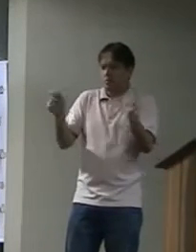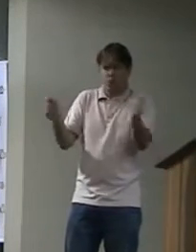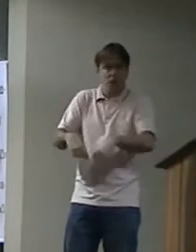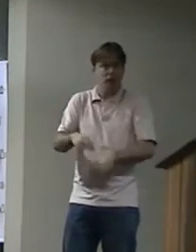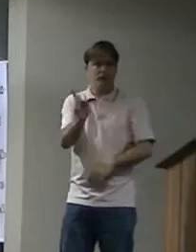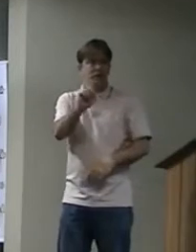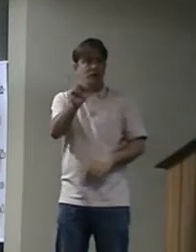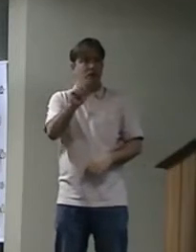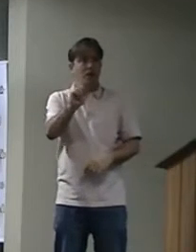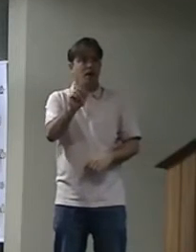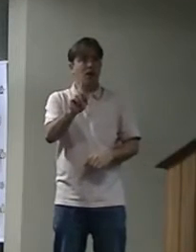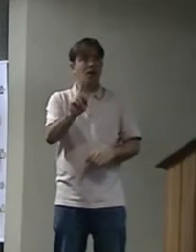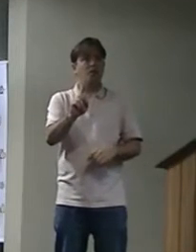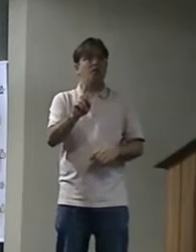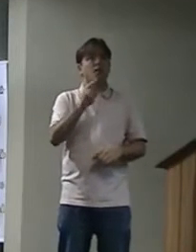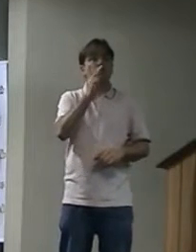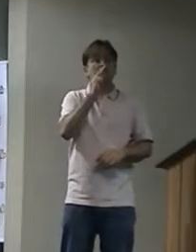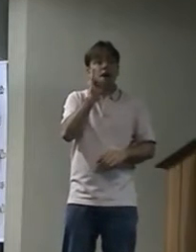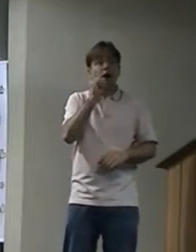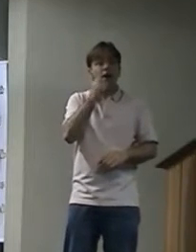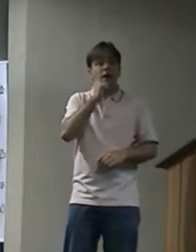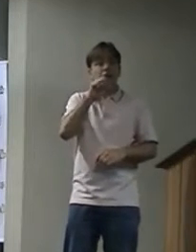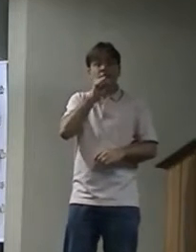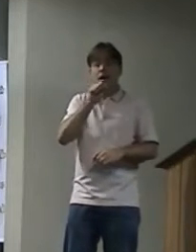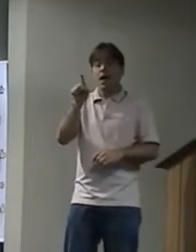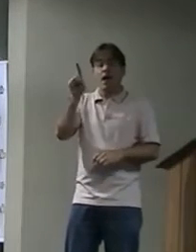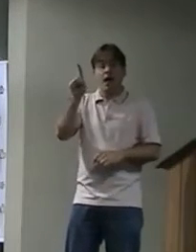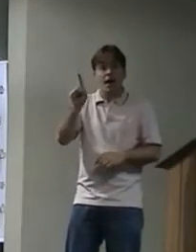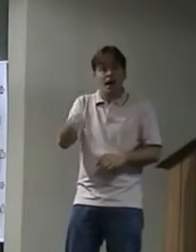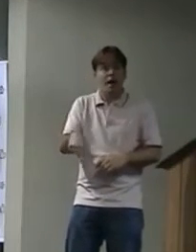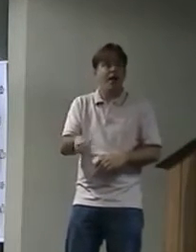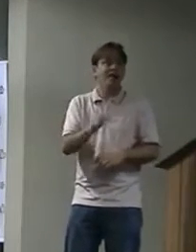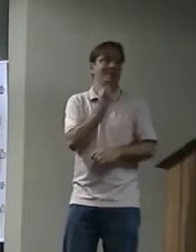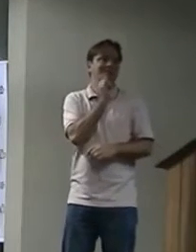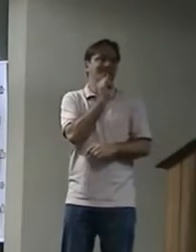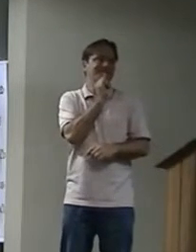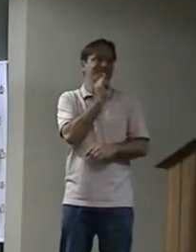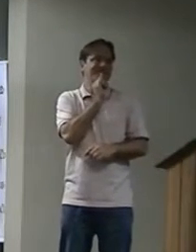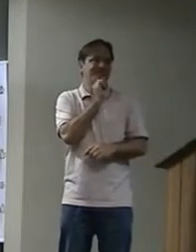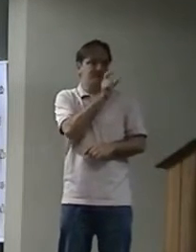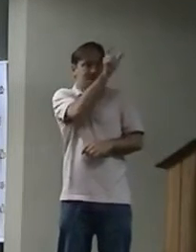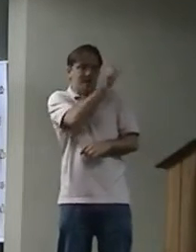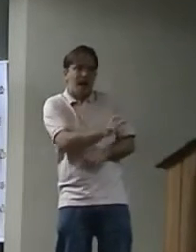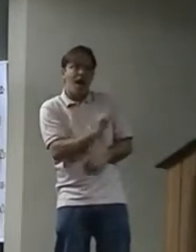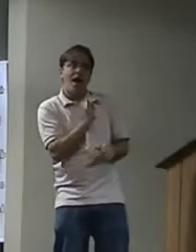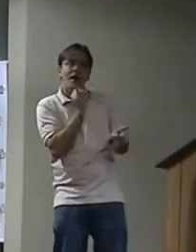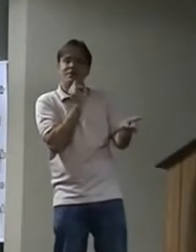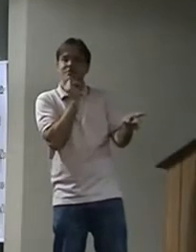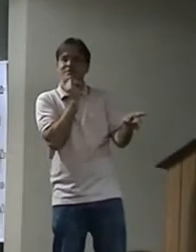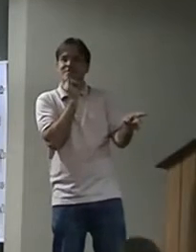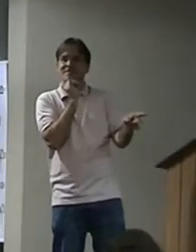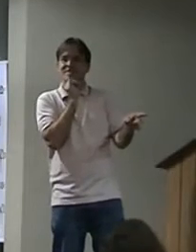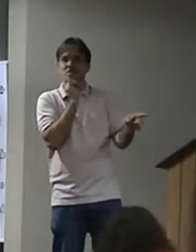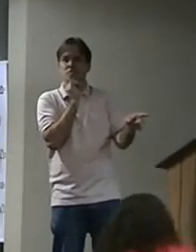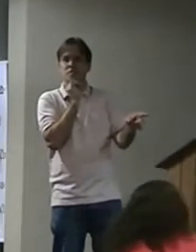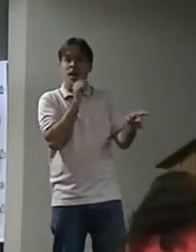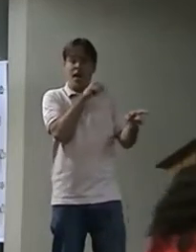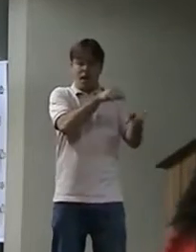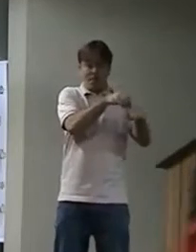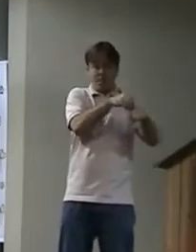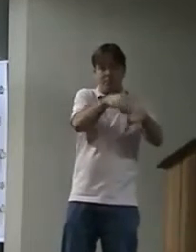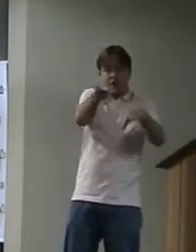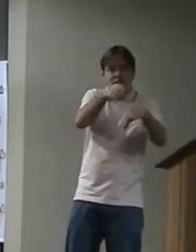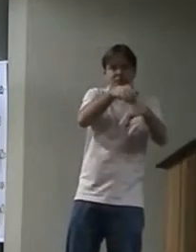isso. Então isso começa com os pais, né? Então essa percepção dos pais precisa contagiar os outros